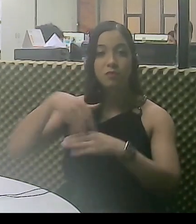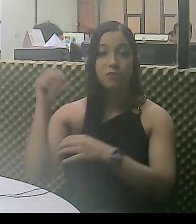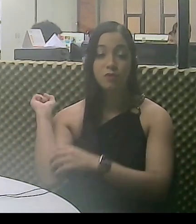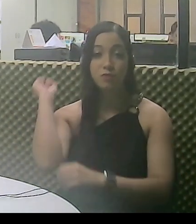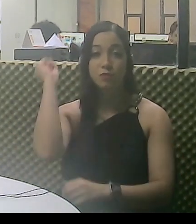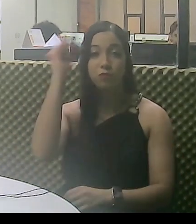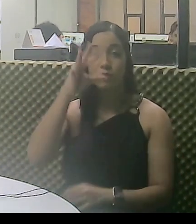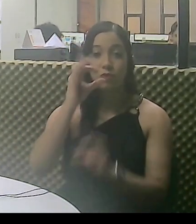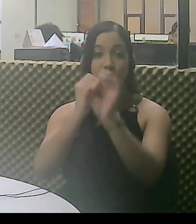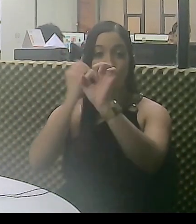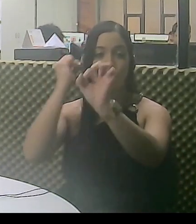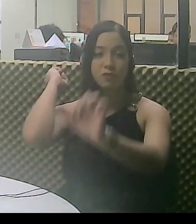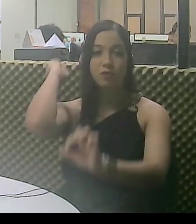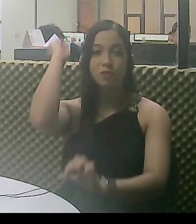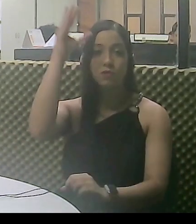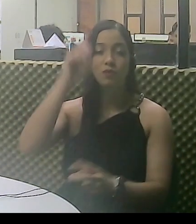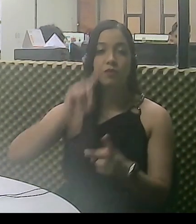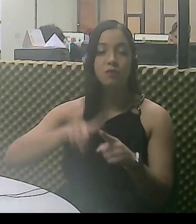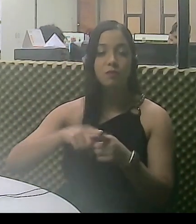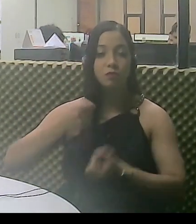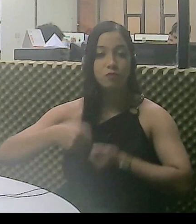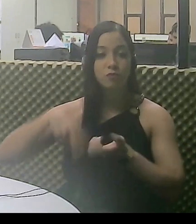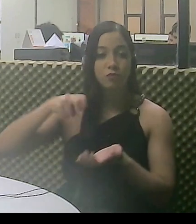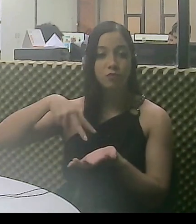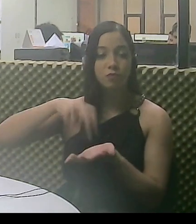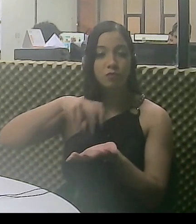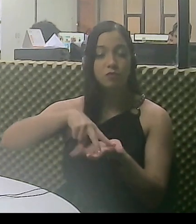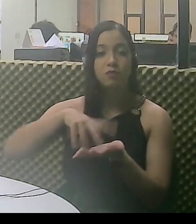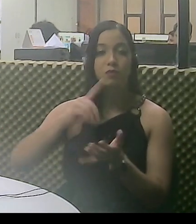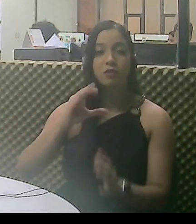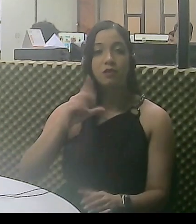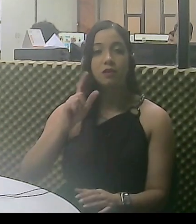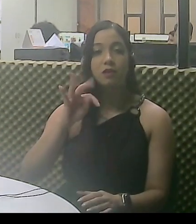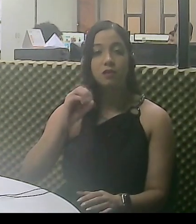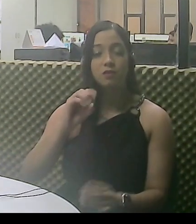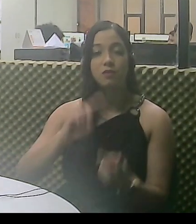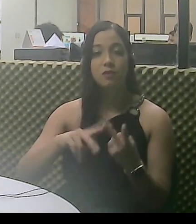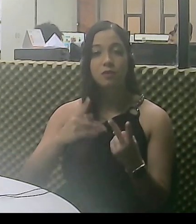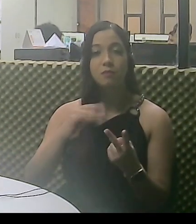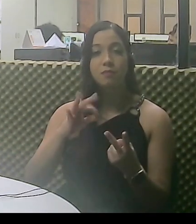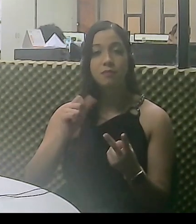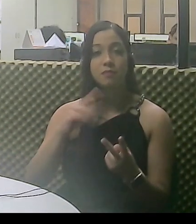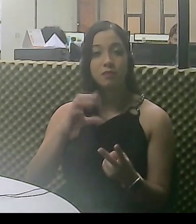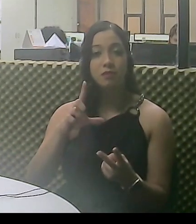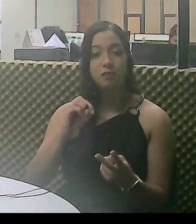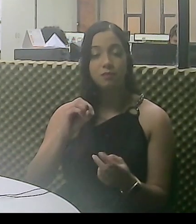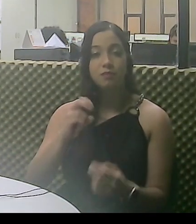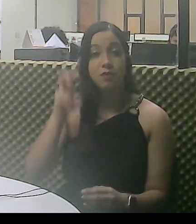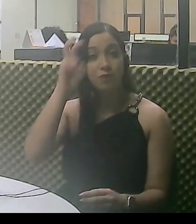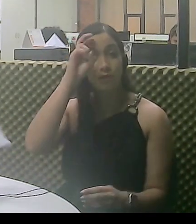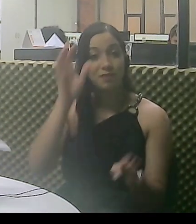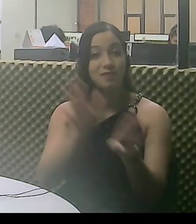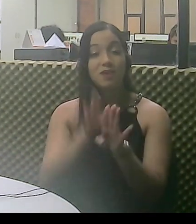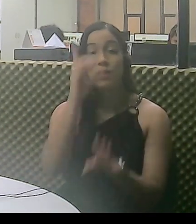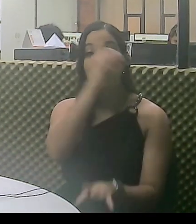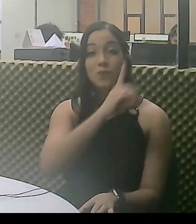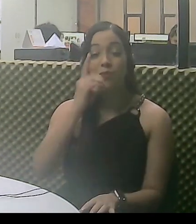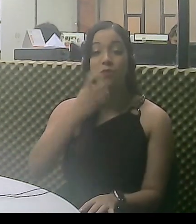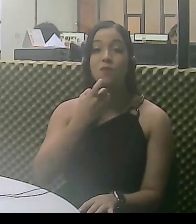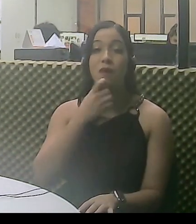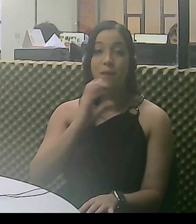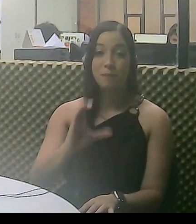arremesso, lançamento, marcha atlética, decatlo e heptatlo, que aconteceram entre quinta e domingo em